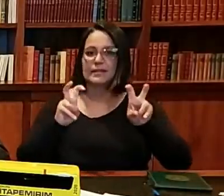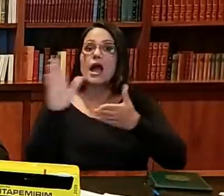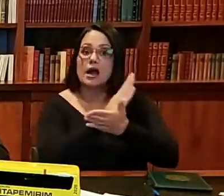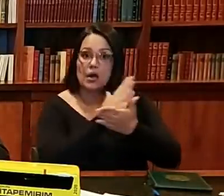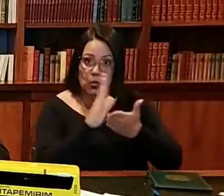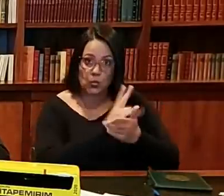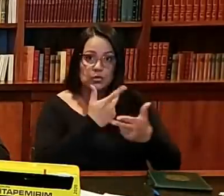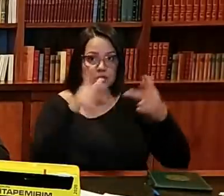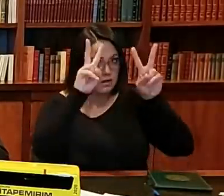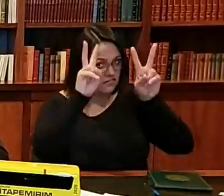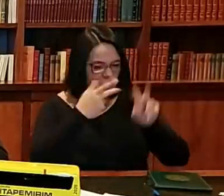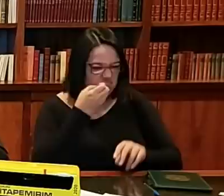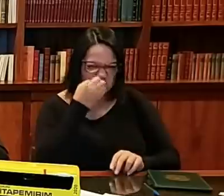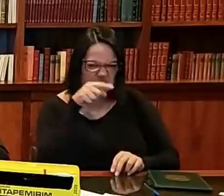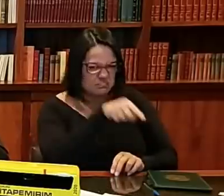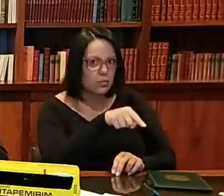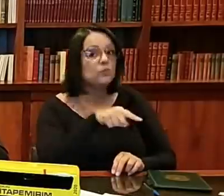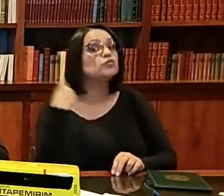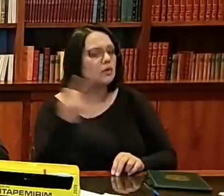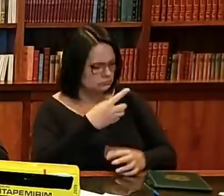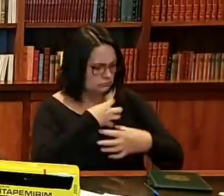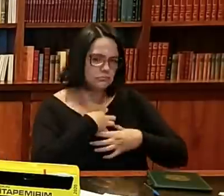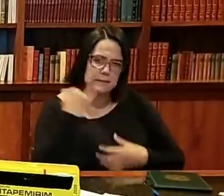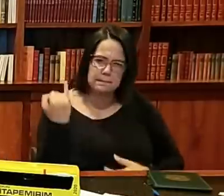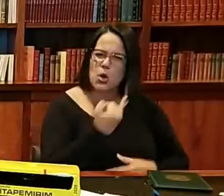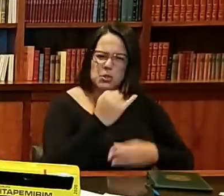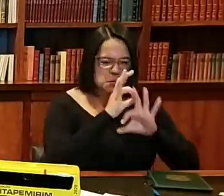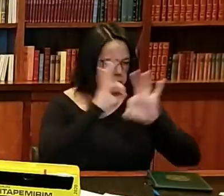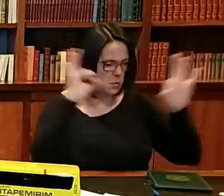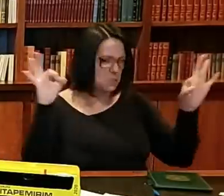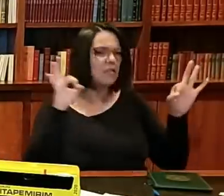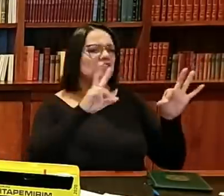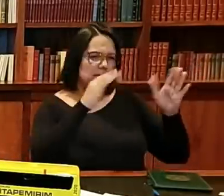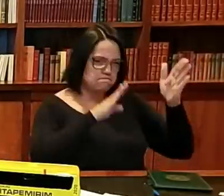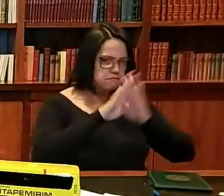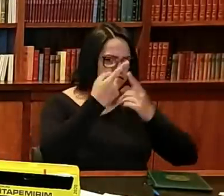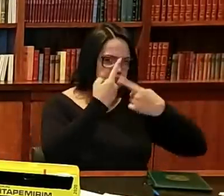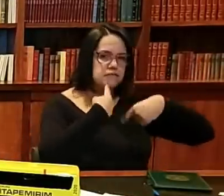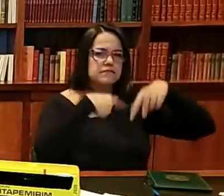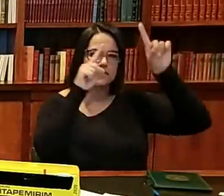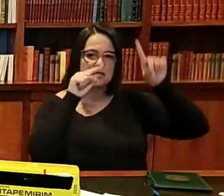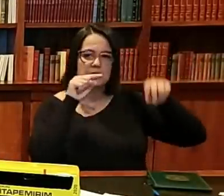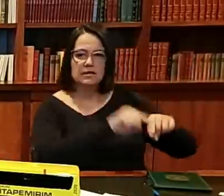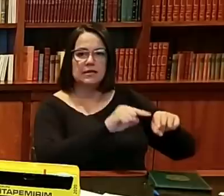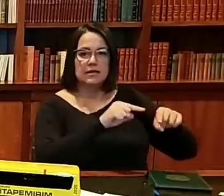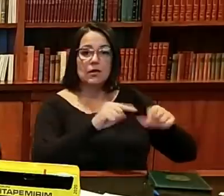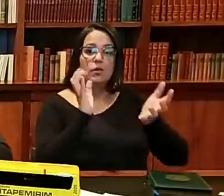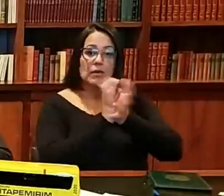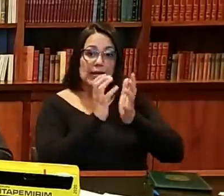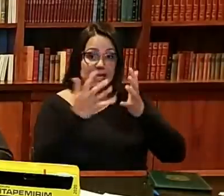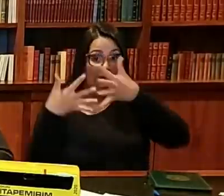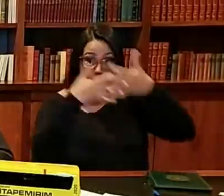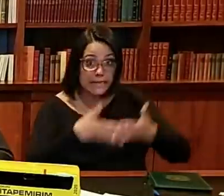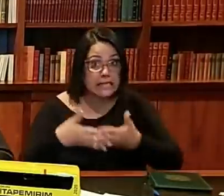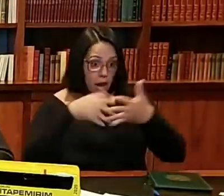estão achando que não é um bom negócio, nós achamos o contrário, é um excelente negócio, vai até potencializar o frete de caminhões, inclusive muito mais do que é